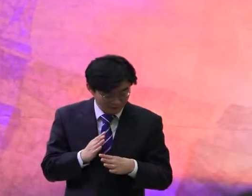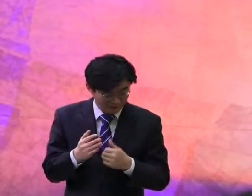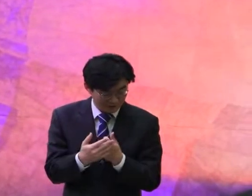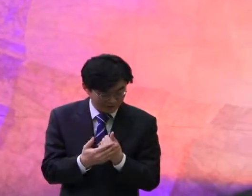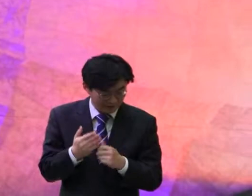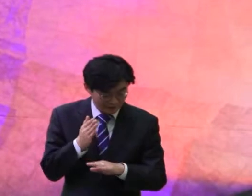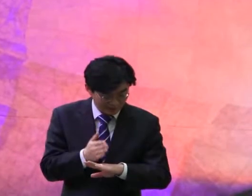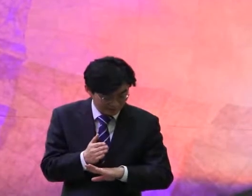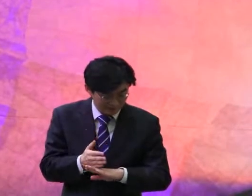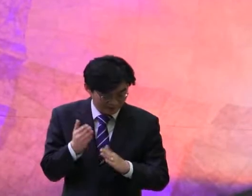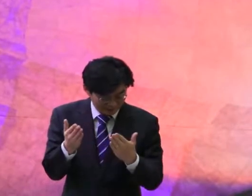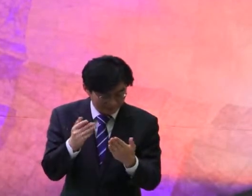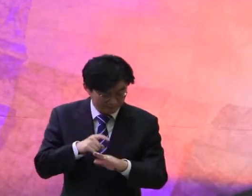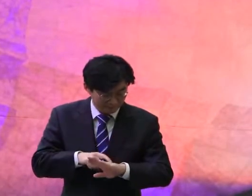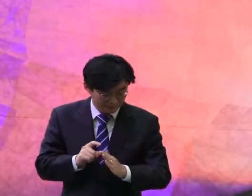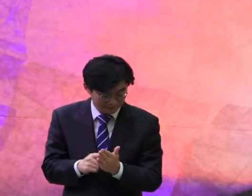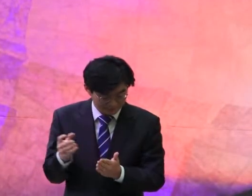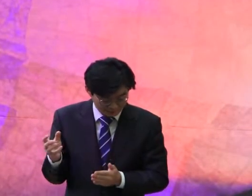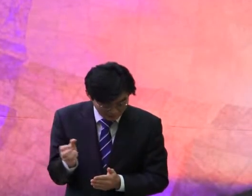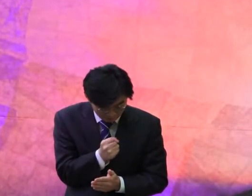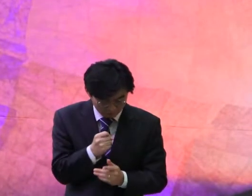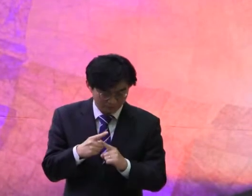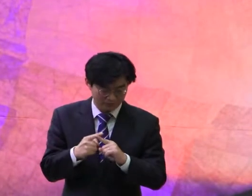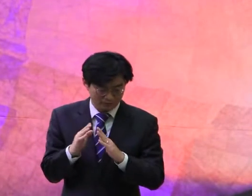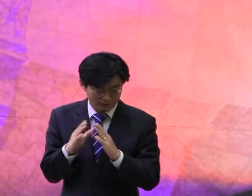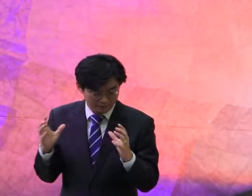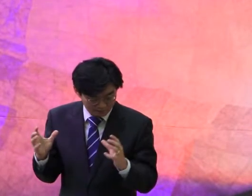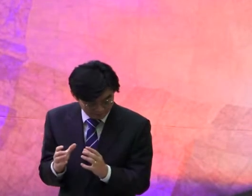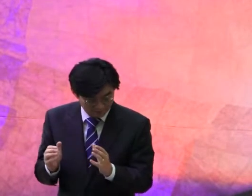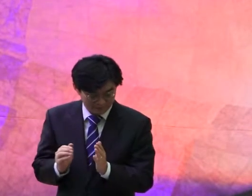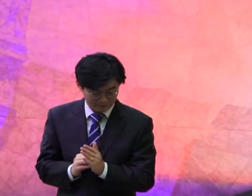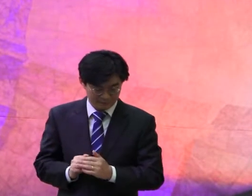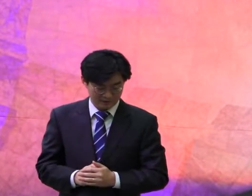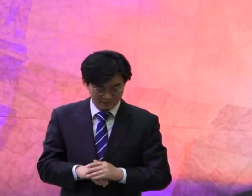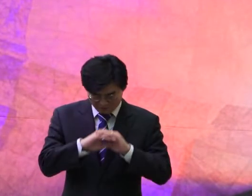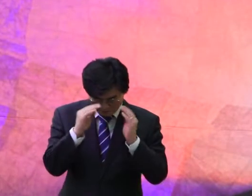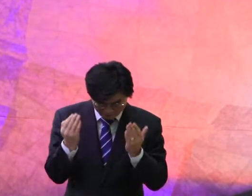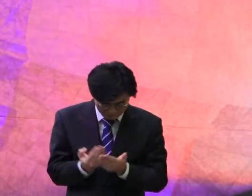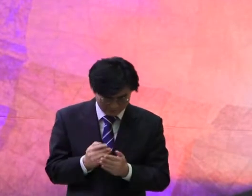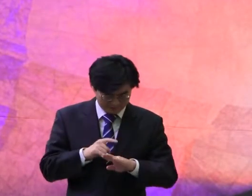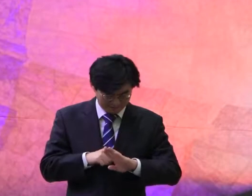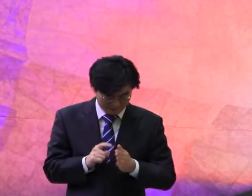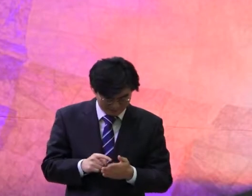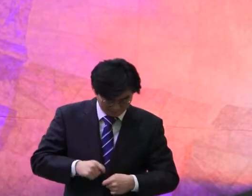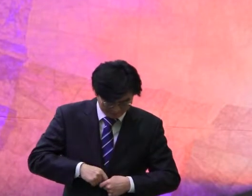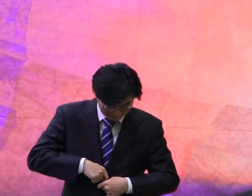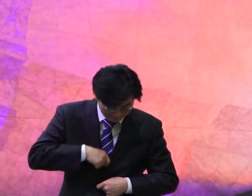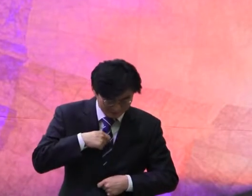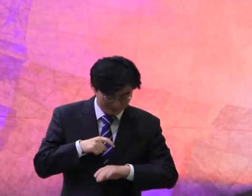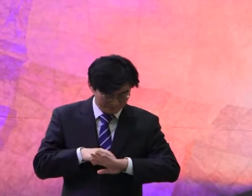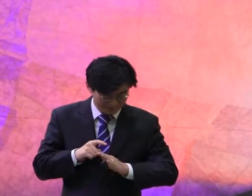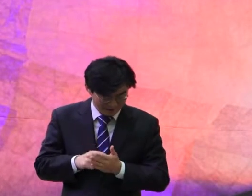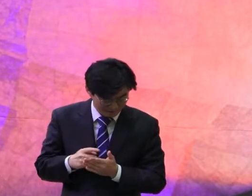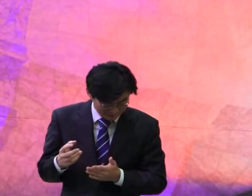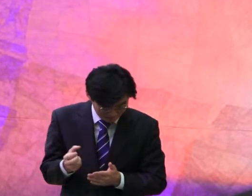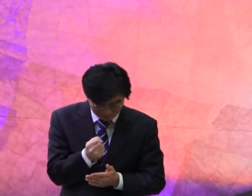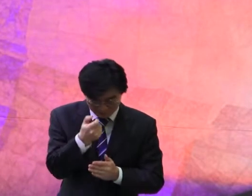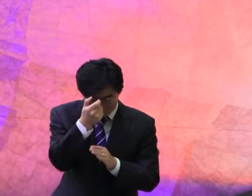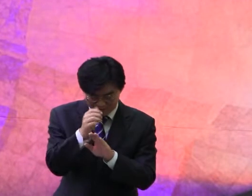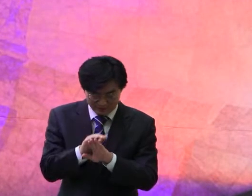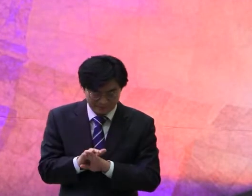전에 모였습니다. 온전한 마음과 진정한 마음으로 하나님을 예배합니다. 영과